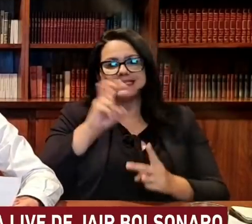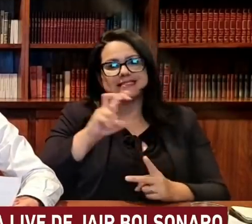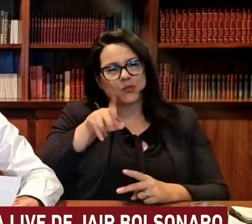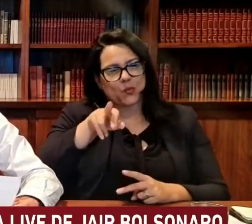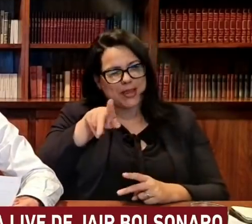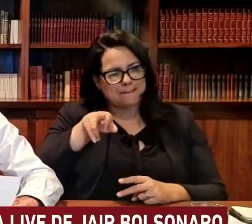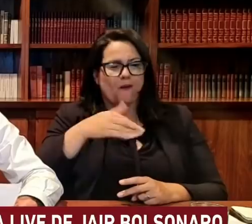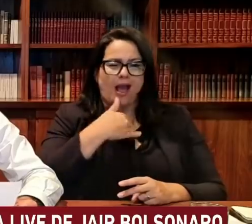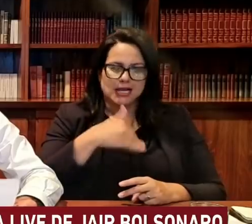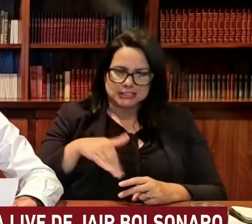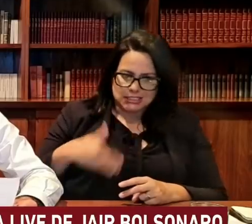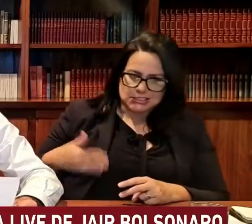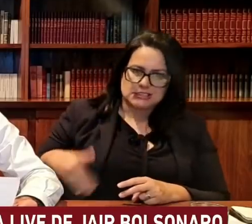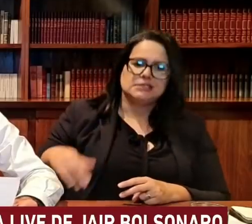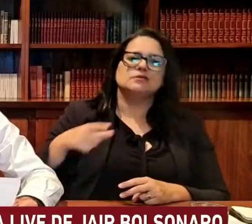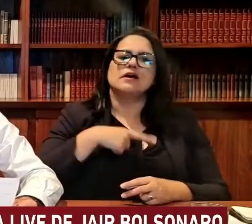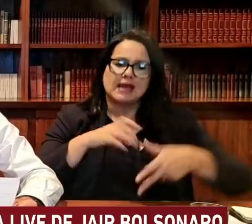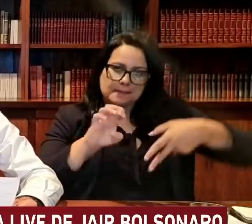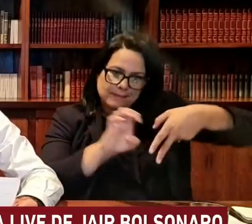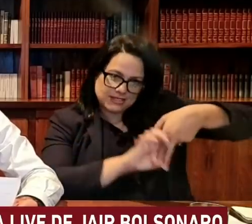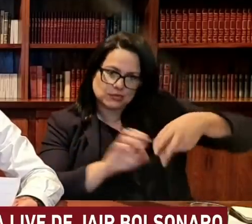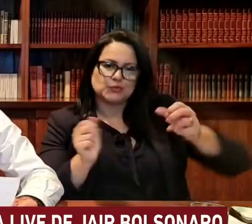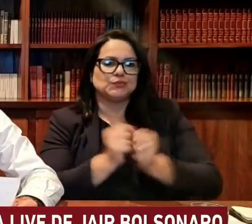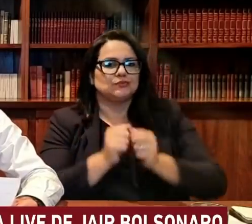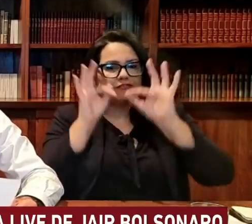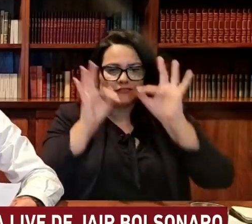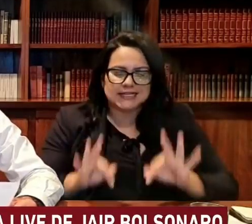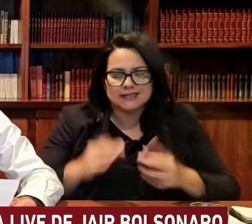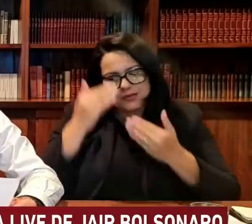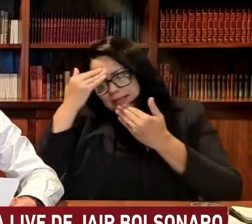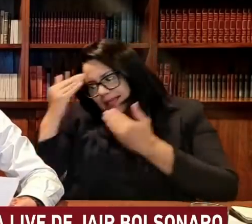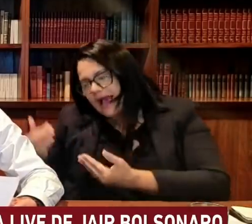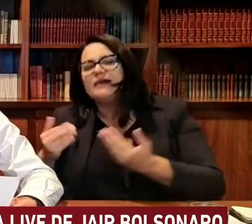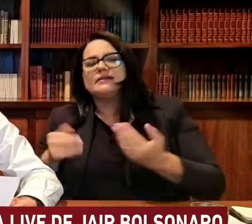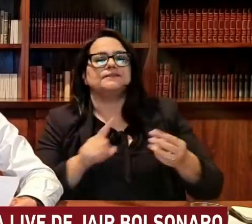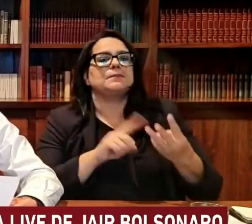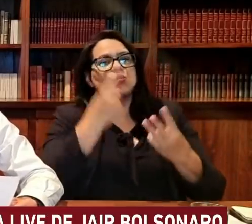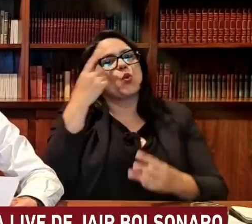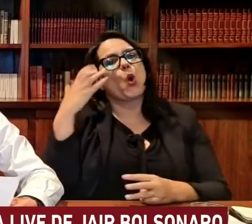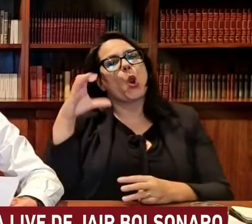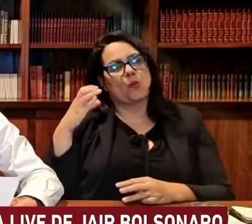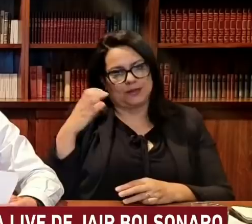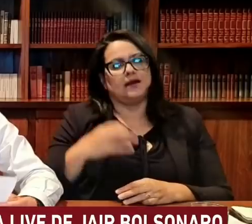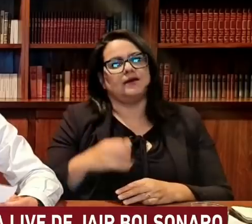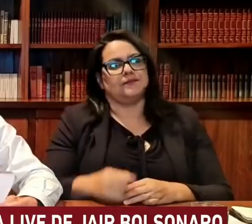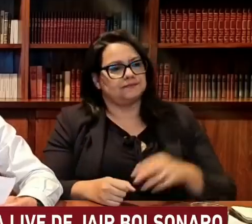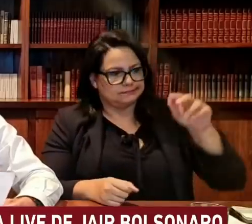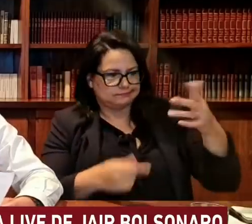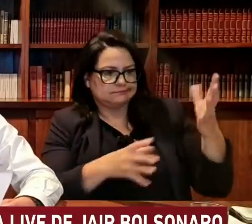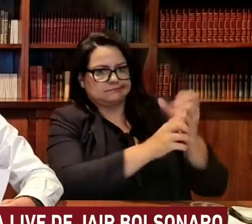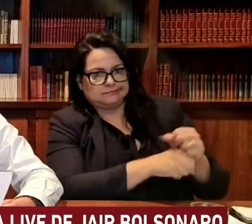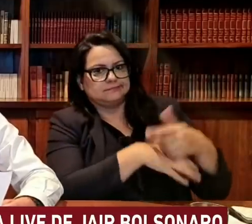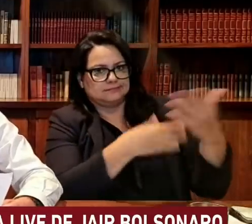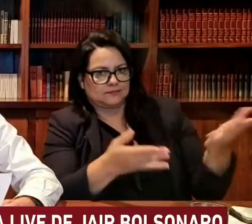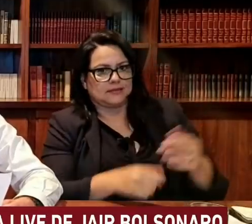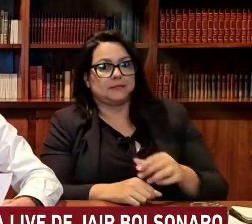5 argentinos, estava lá o embaixador da Argentina também, ficou muito feliz, agradeceu a gente, e um colombiano, se tiver aqui, e também,